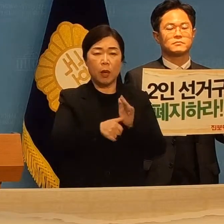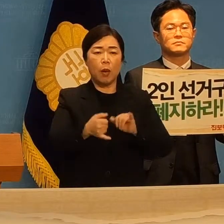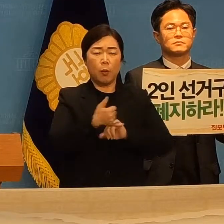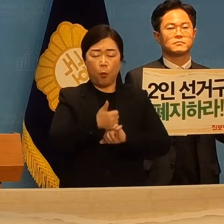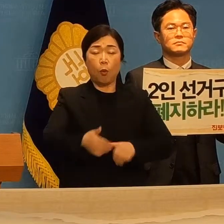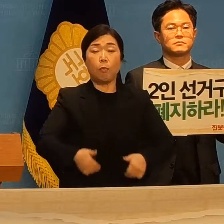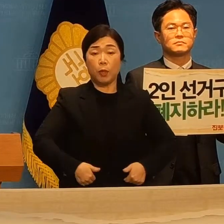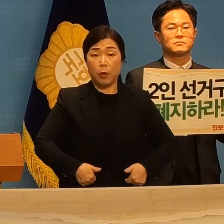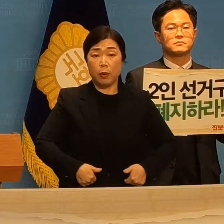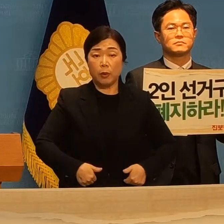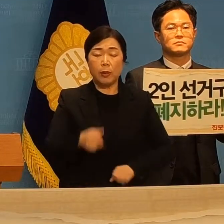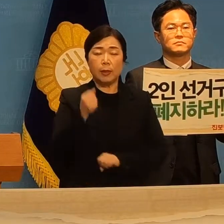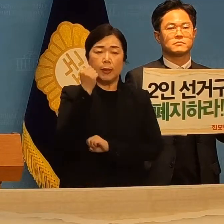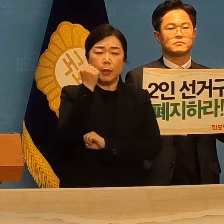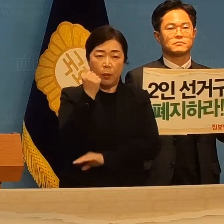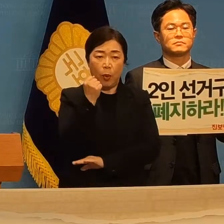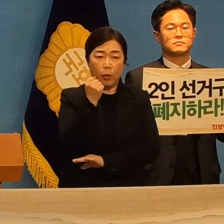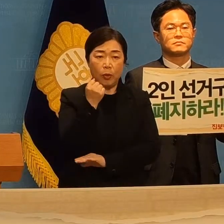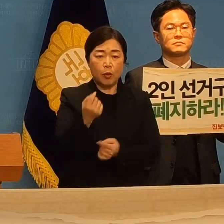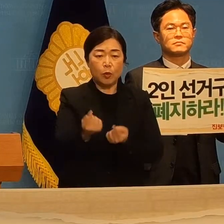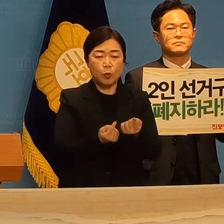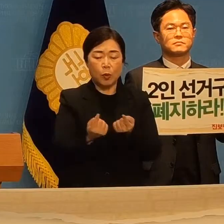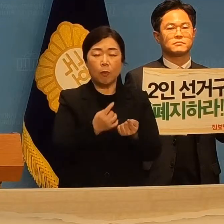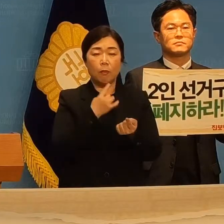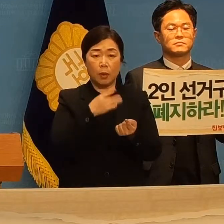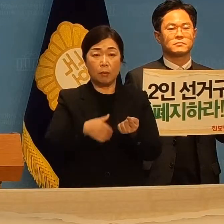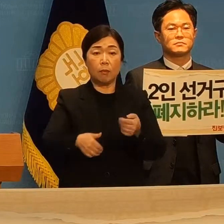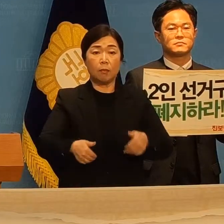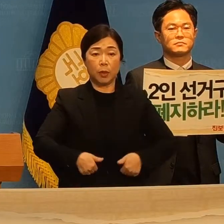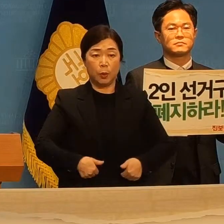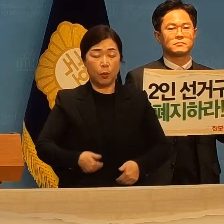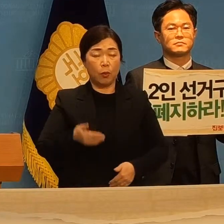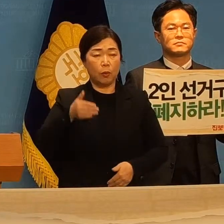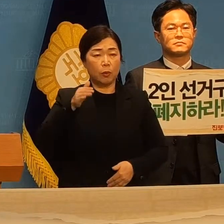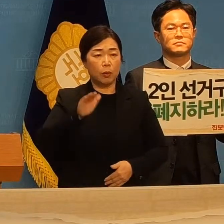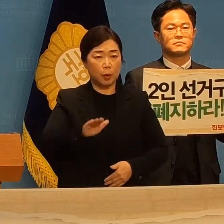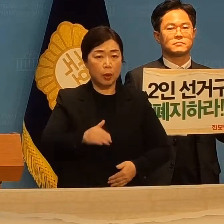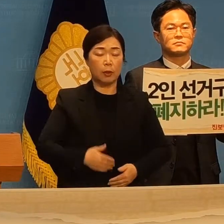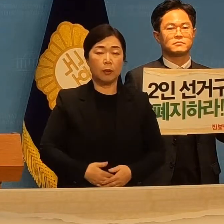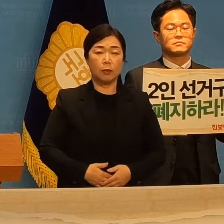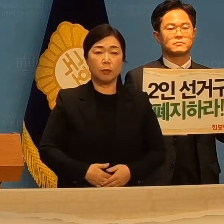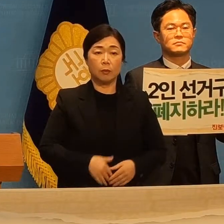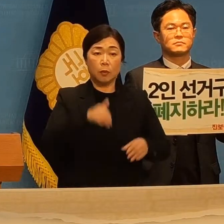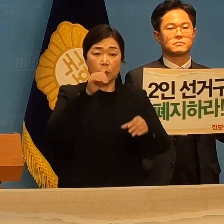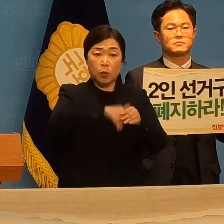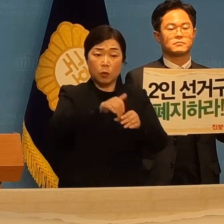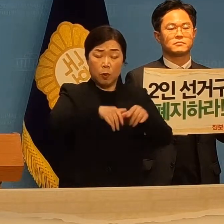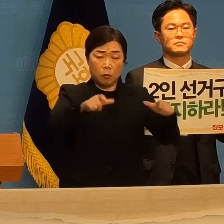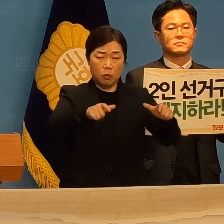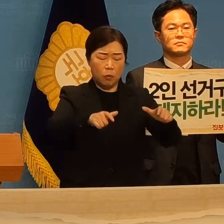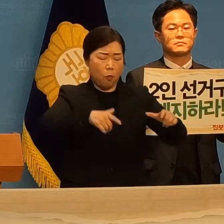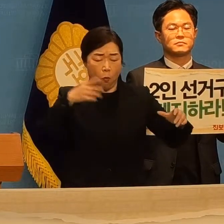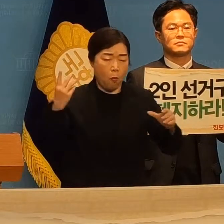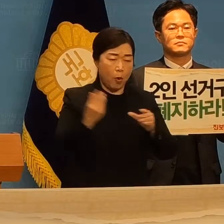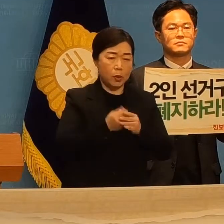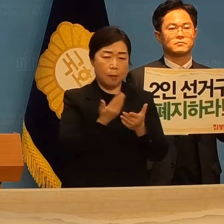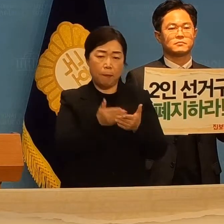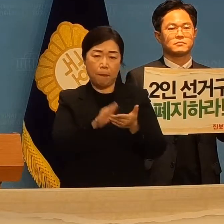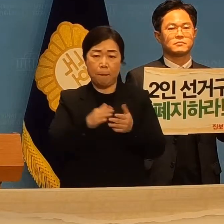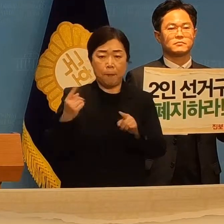필요한 최소 조정만 이루어져야 할 것입니다. 그럼에도 불구하고 선거구를 대폭